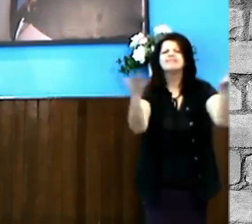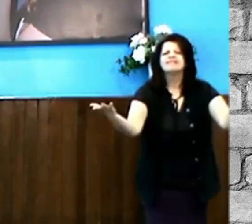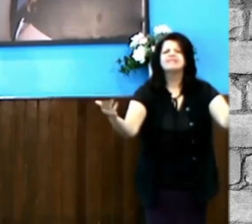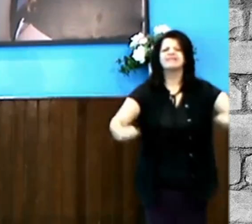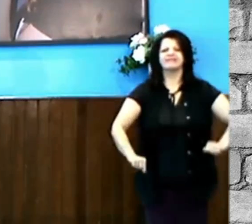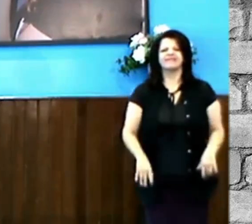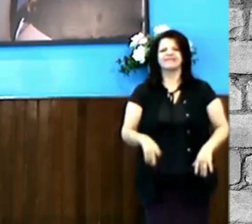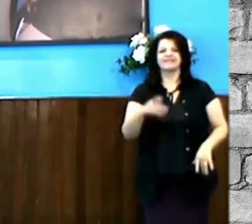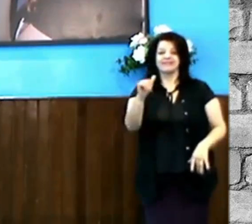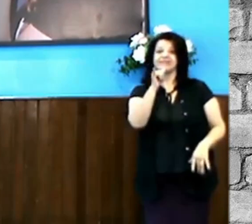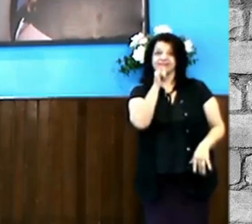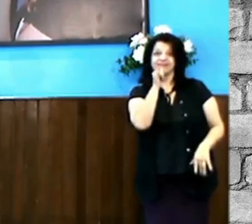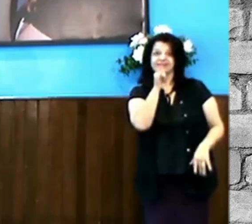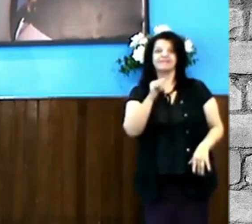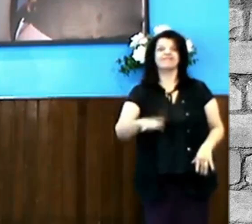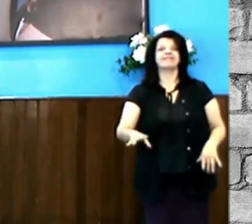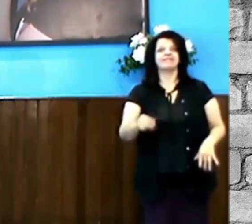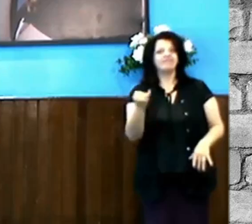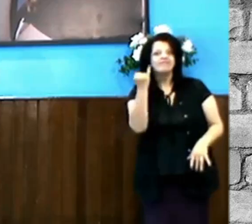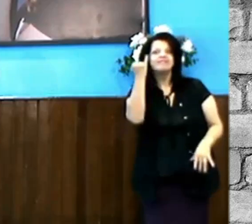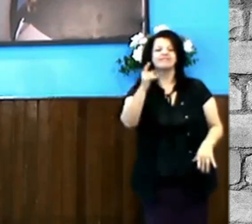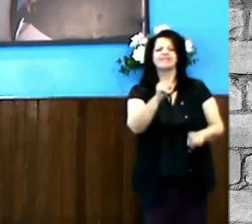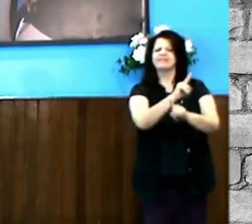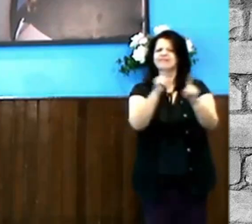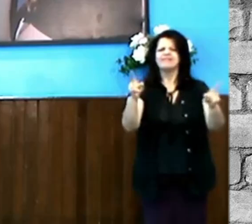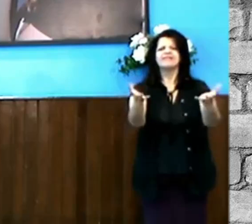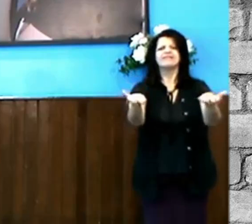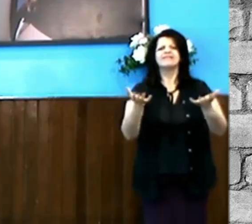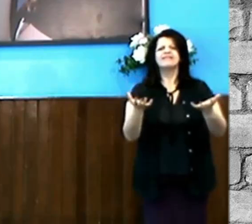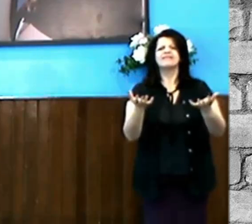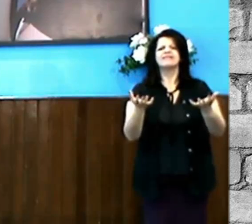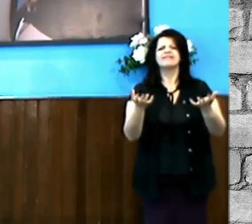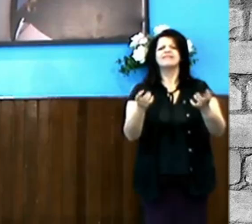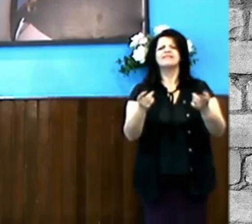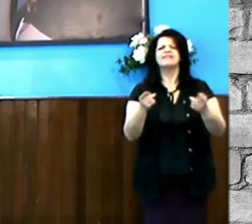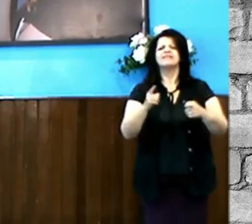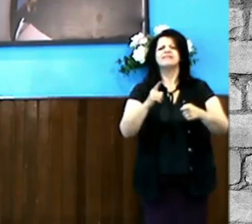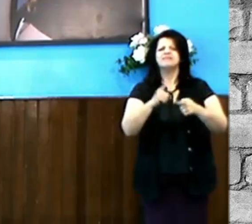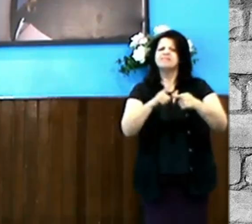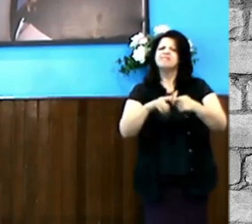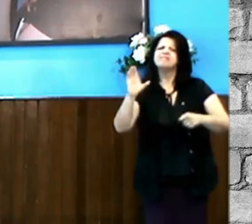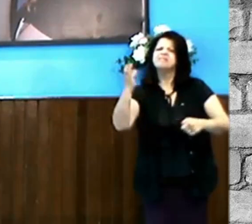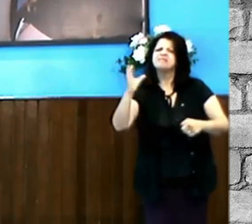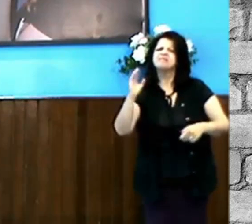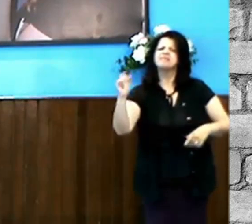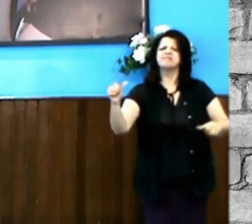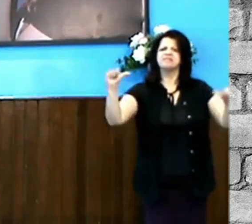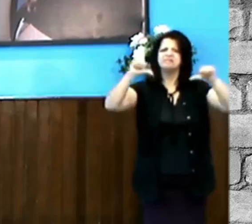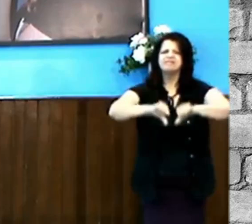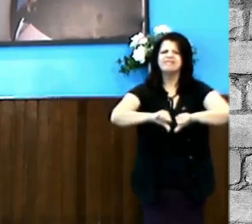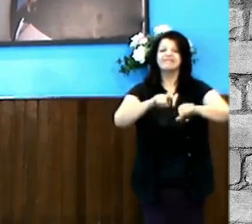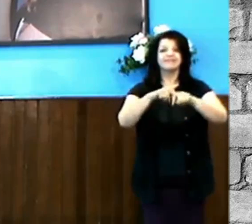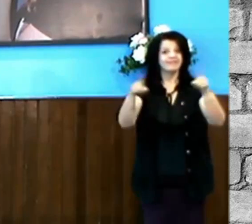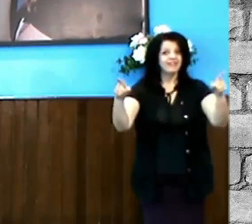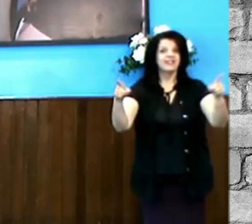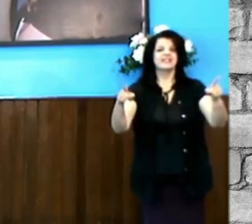essa é uma ilustração significativa. Não é que nós queremos isso por causa da contaminação. É porque muitas